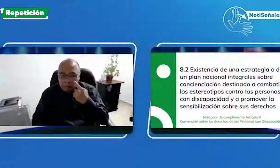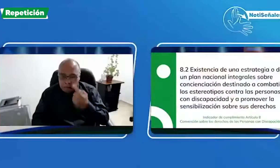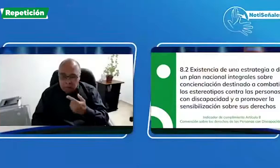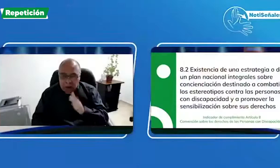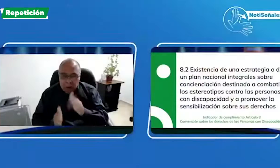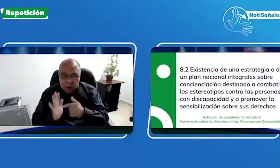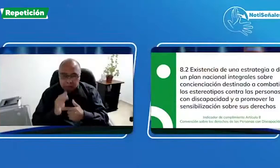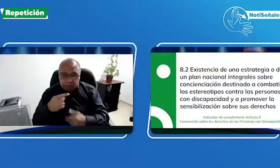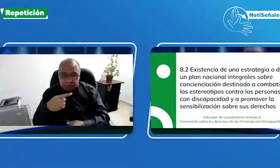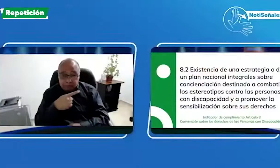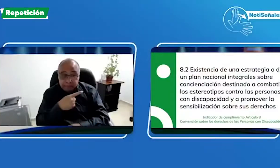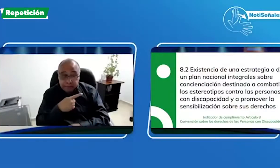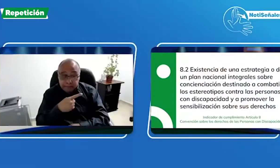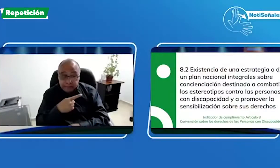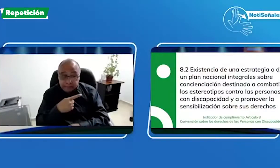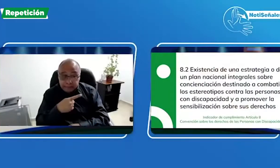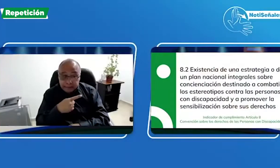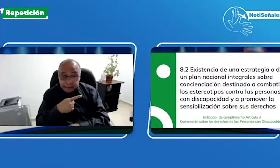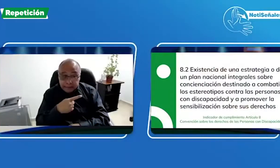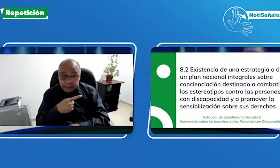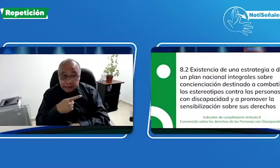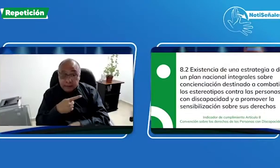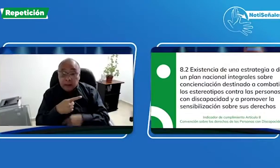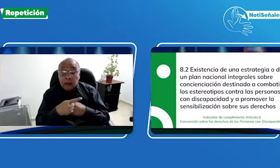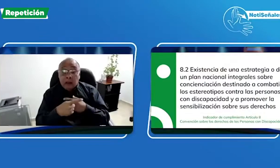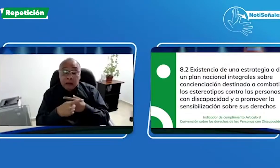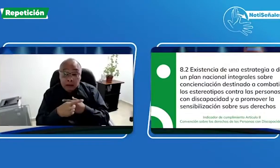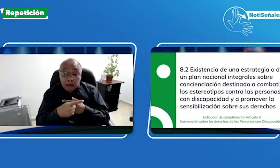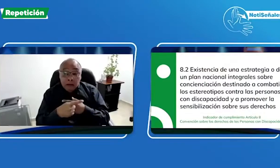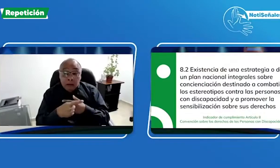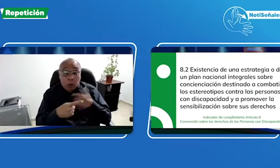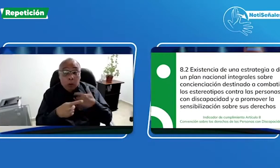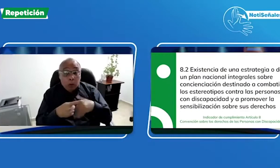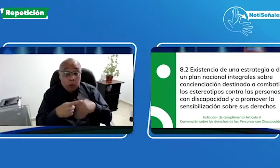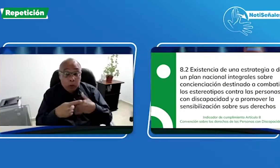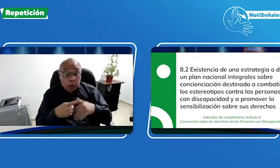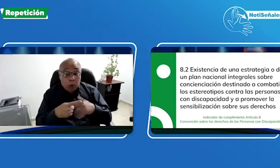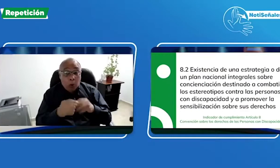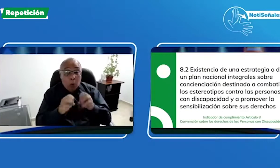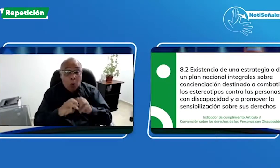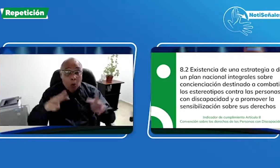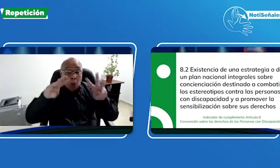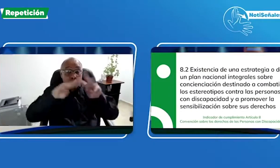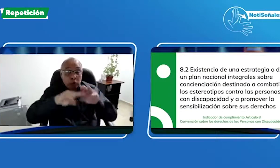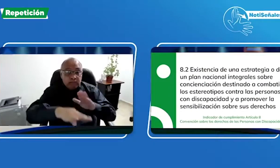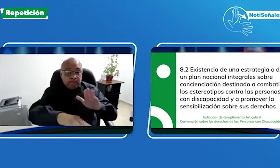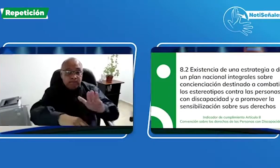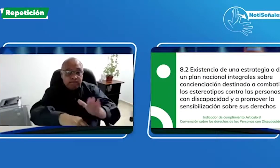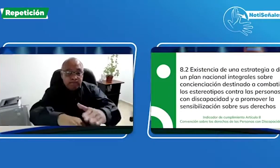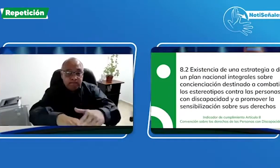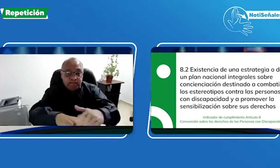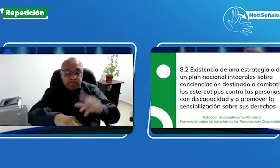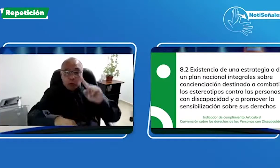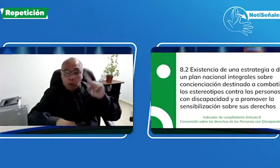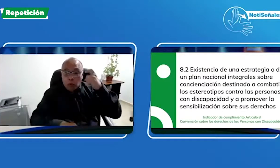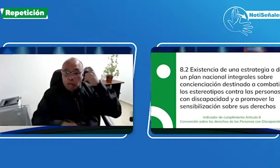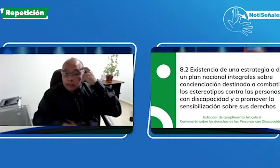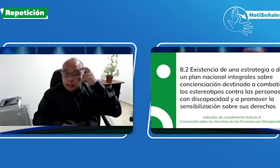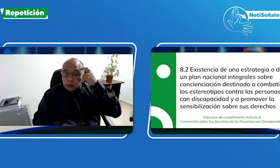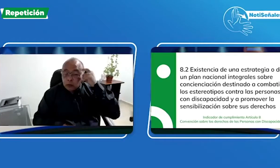Nueve Y es que precisamente Vamos a hablar De ese artículo Ocho Punto Dos Como vemos